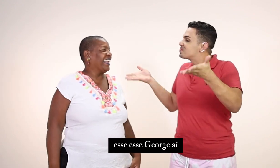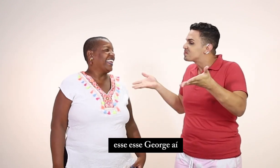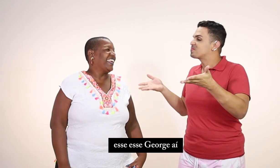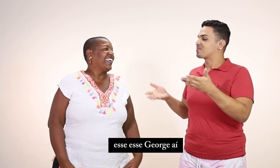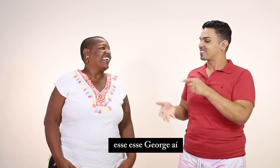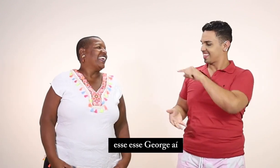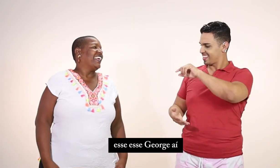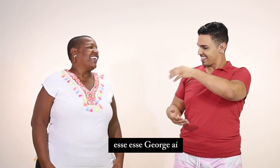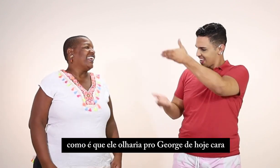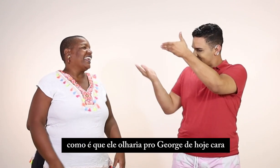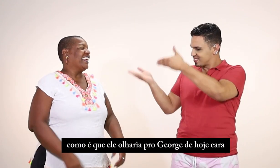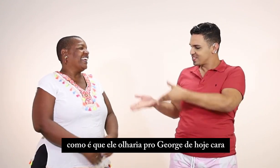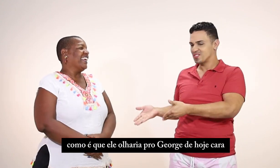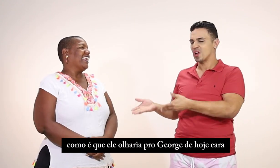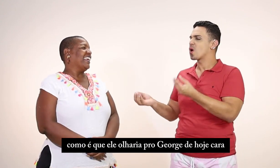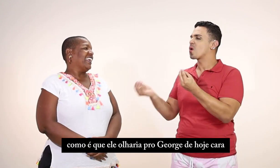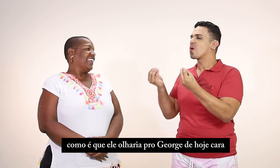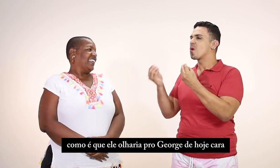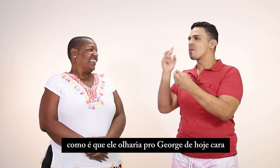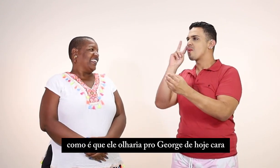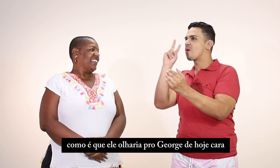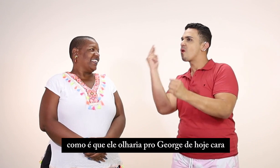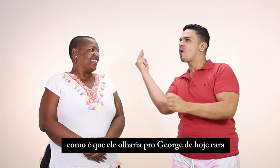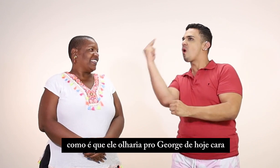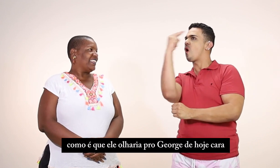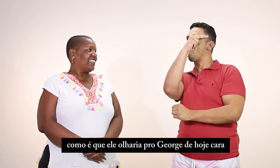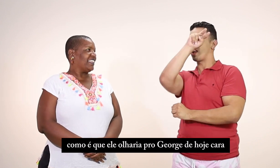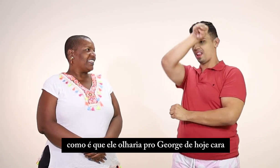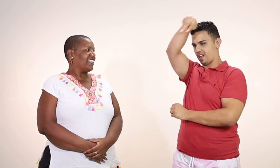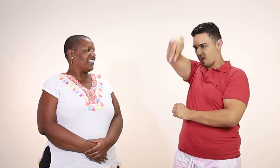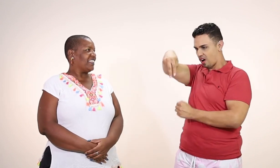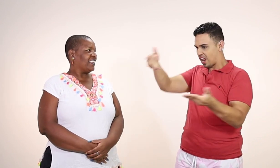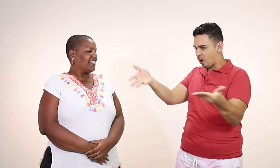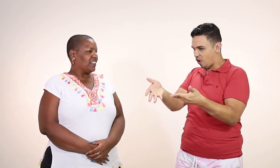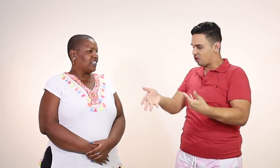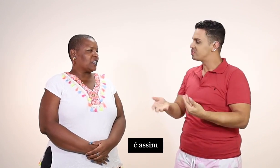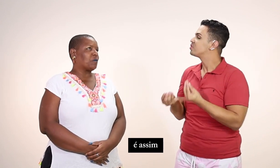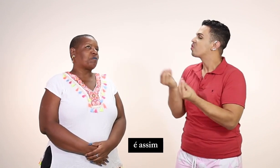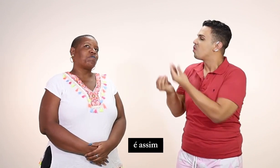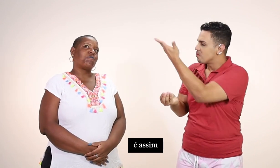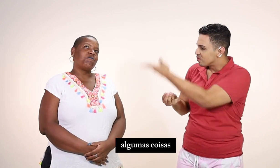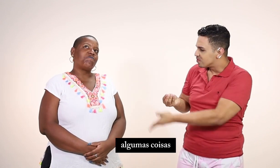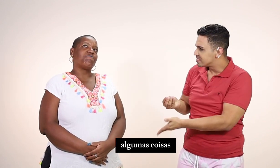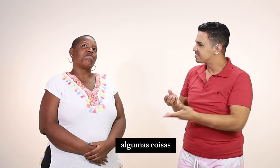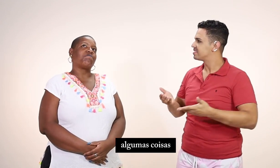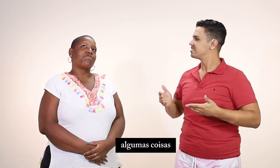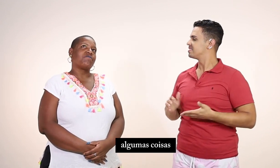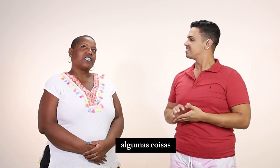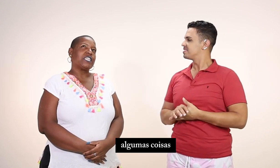Esse George aí, como é que ele olharia pro George de hoje? Cara, assim, algumas